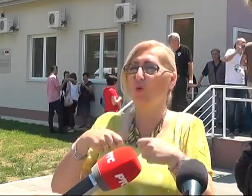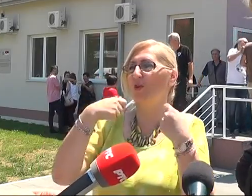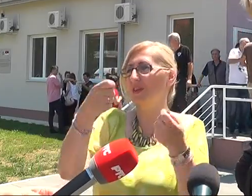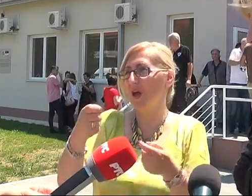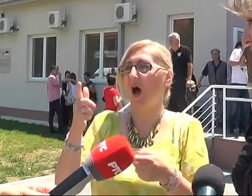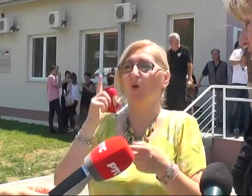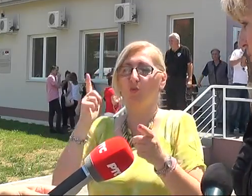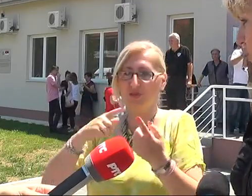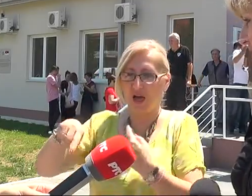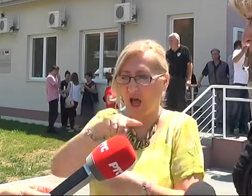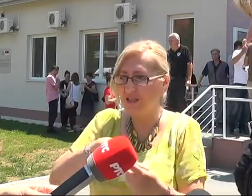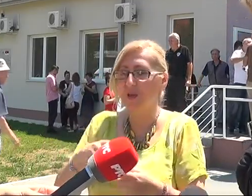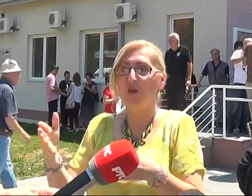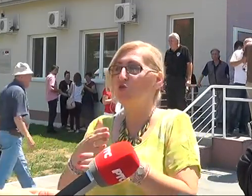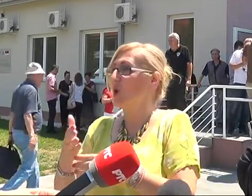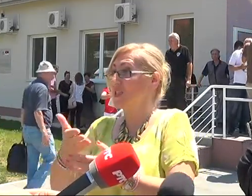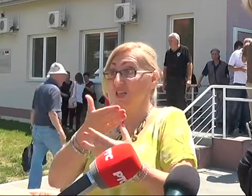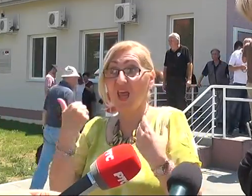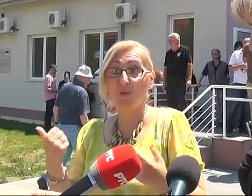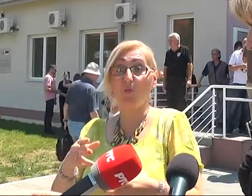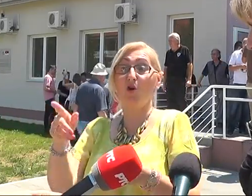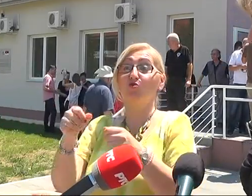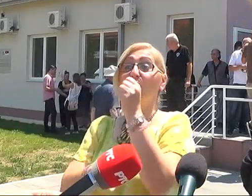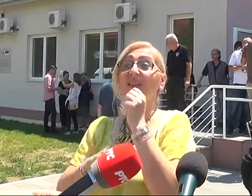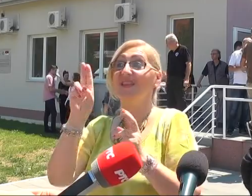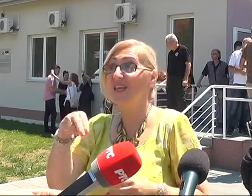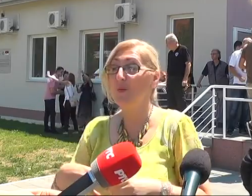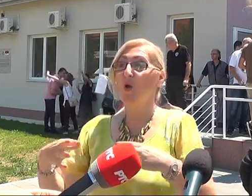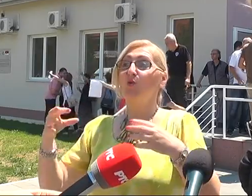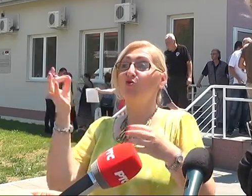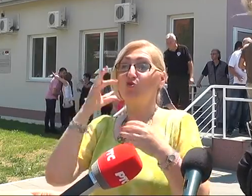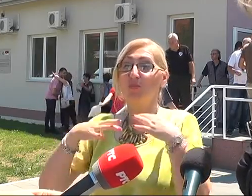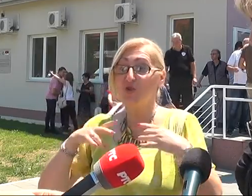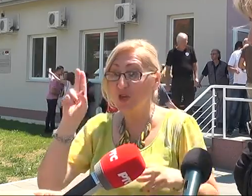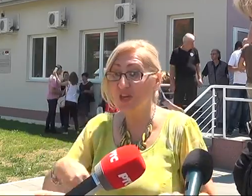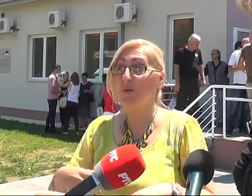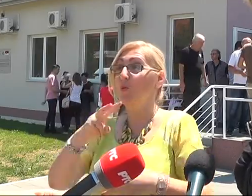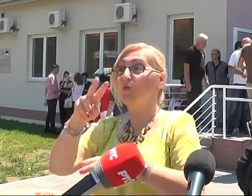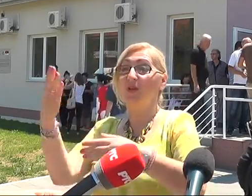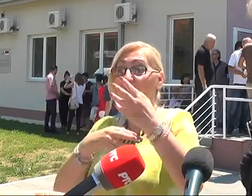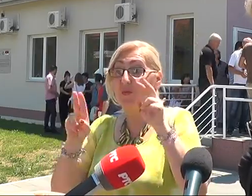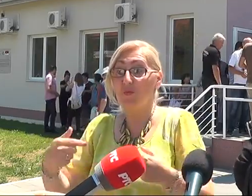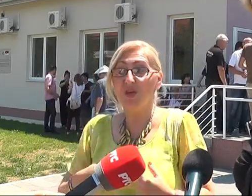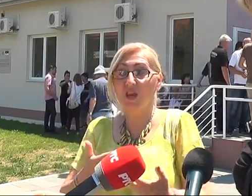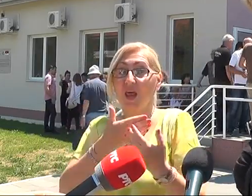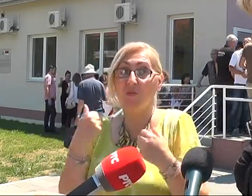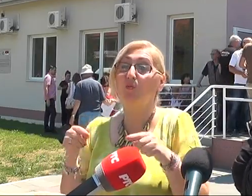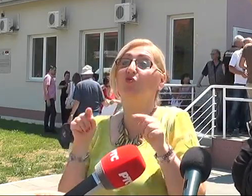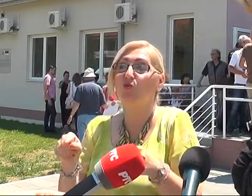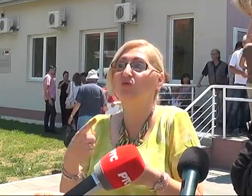nekih lokalnih samouprava koje to same daju. Studenti takođe, studenti imaju, penzioneri